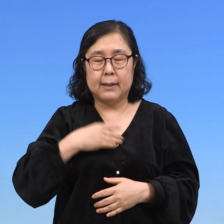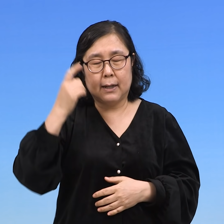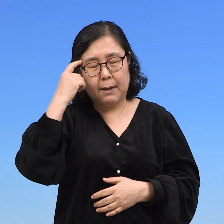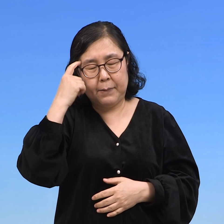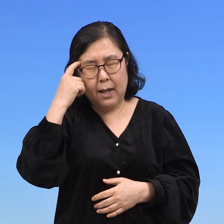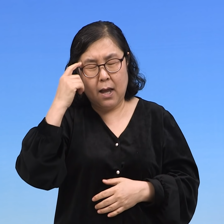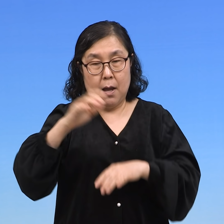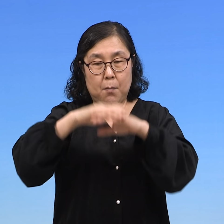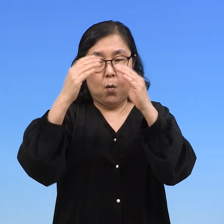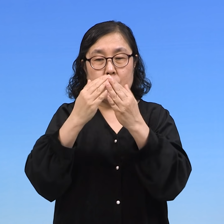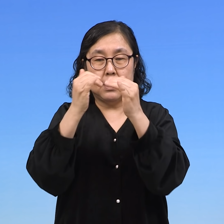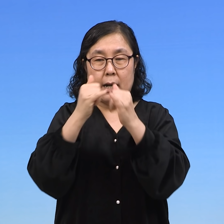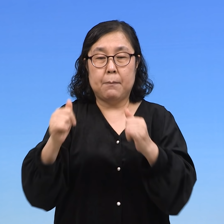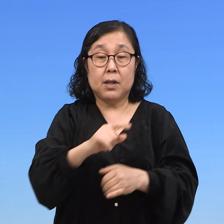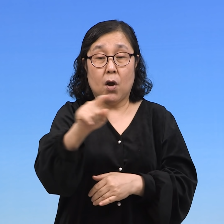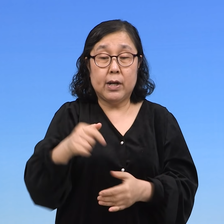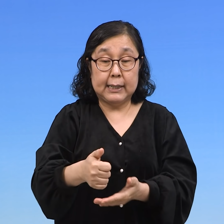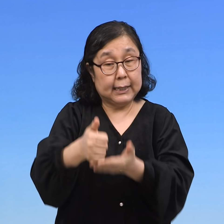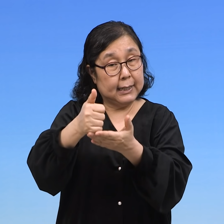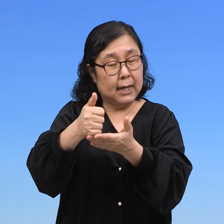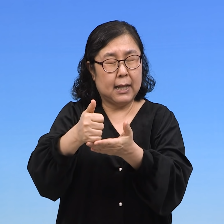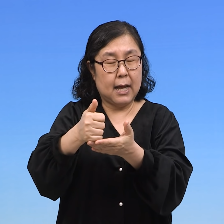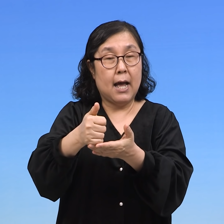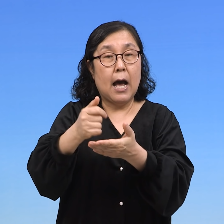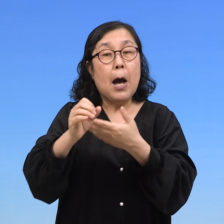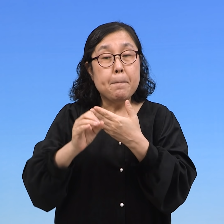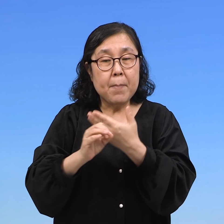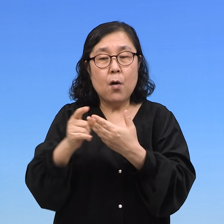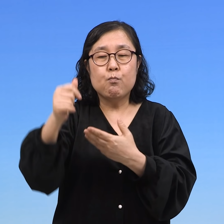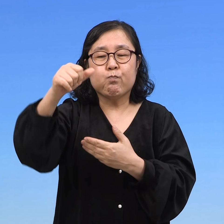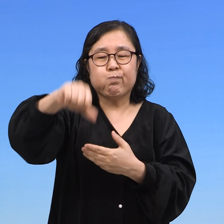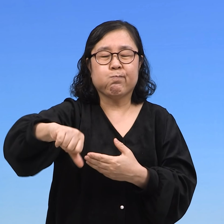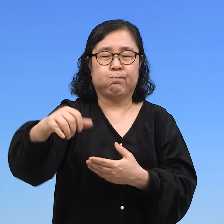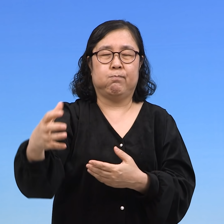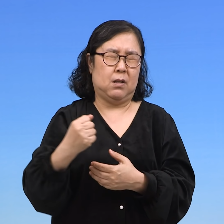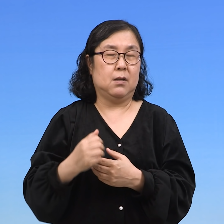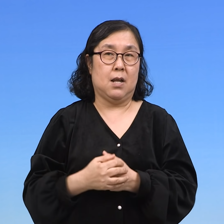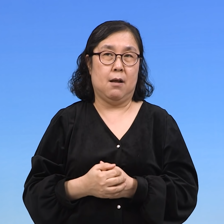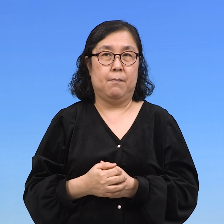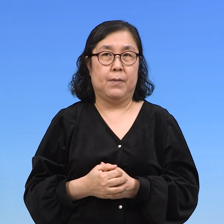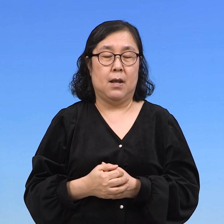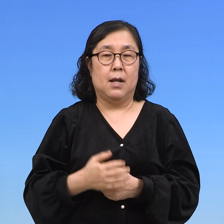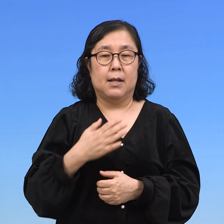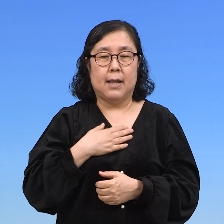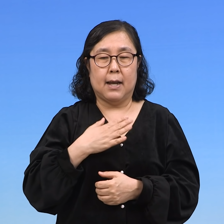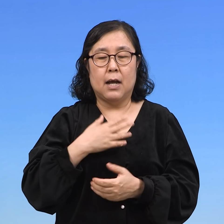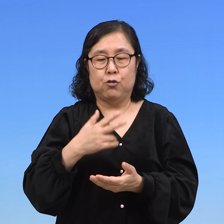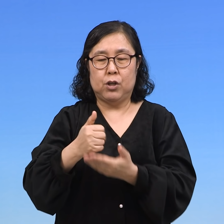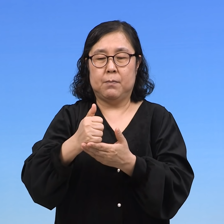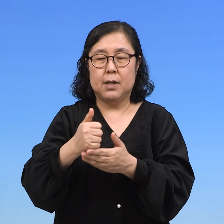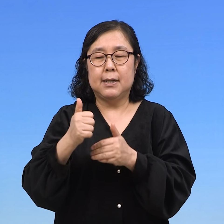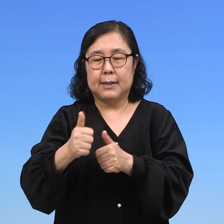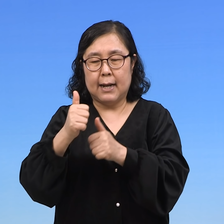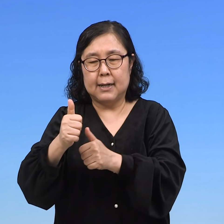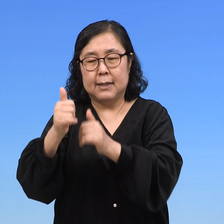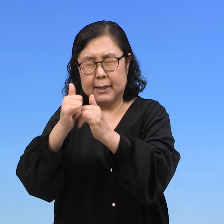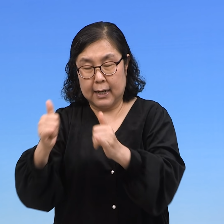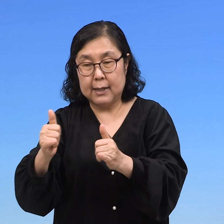주님을 따르는 자의 대가 지불을 하나님 잘 용납하고 수용하기를 원합니다